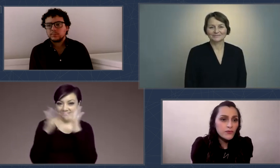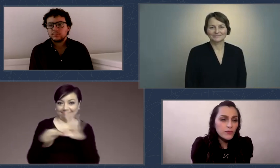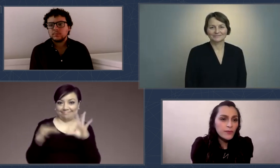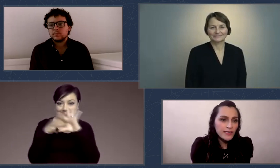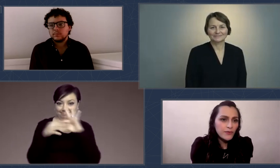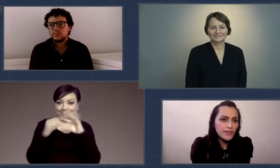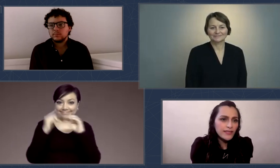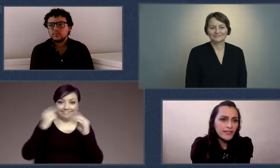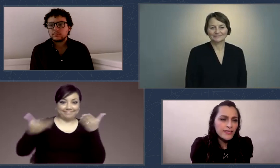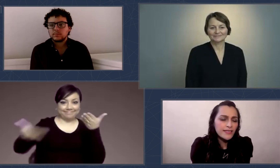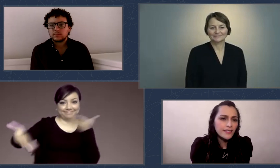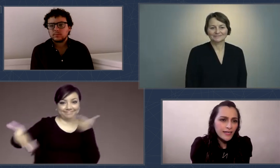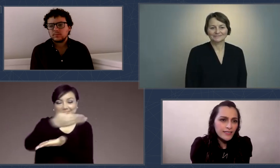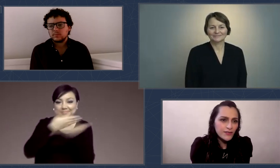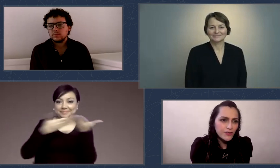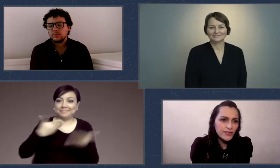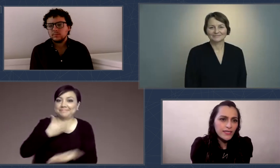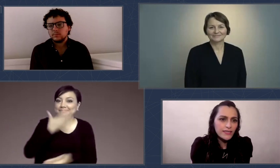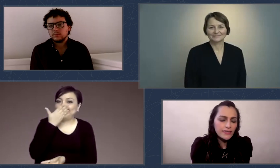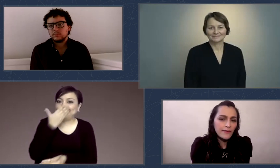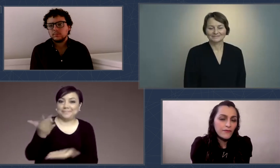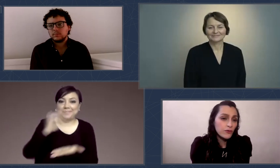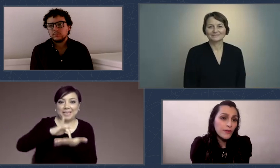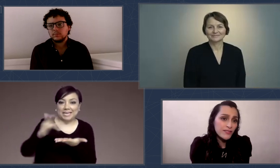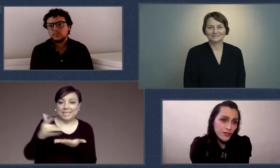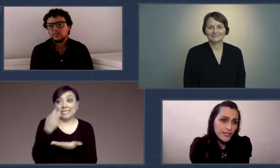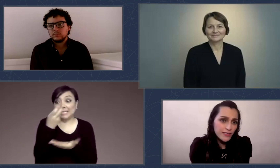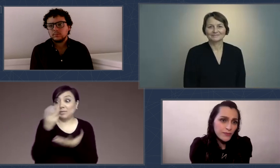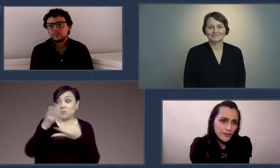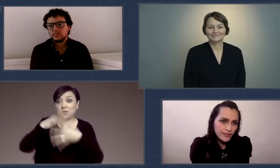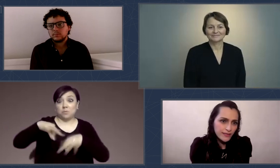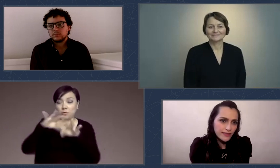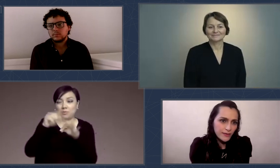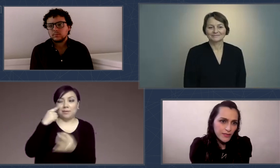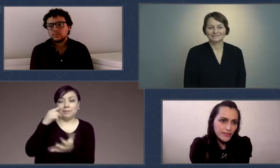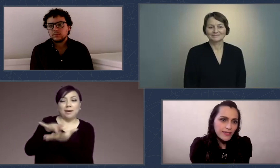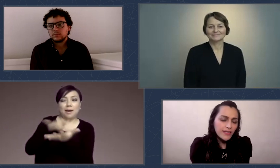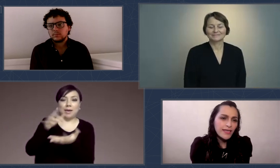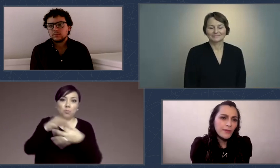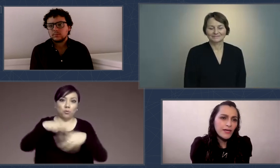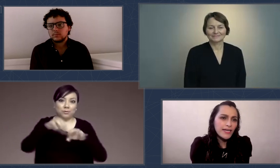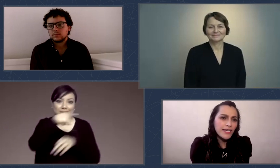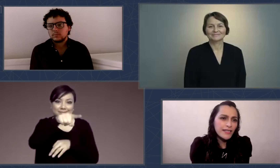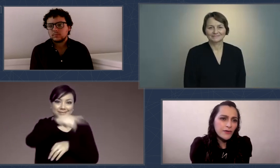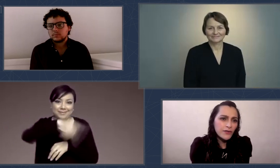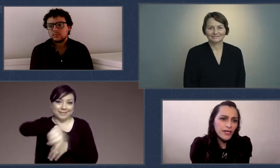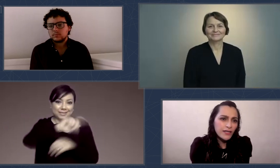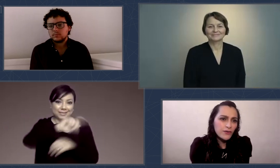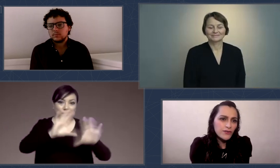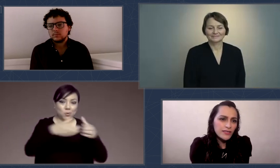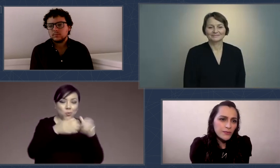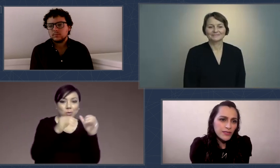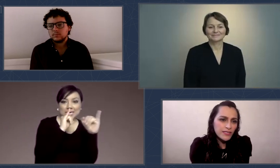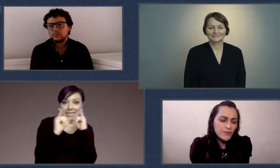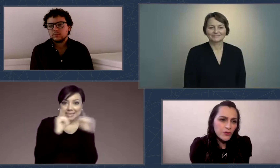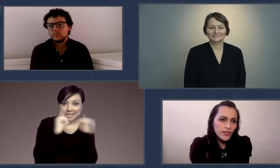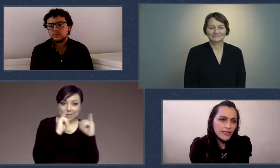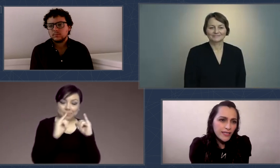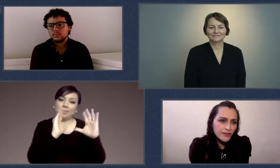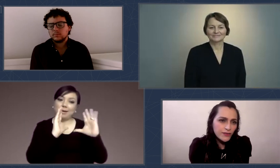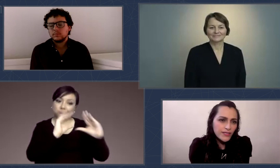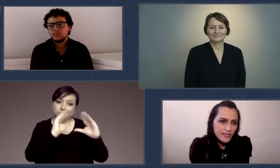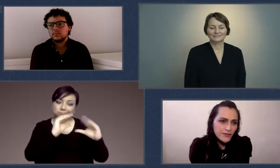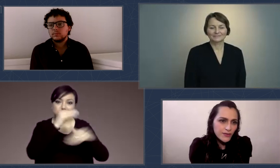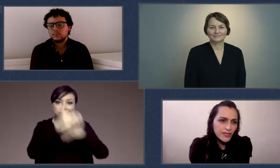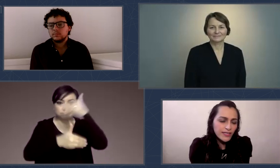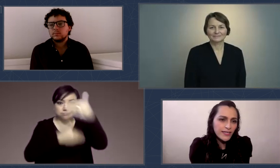parece que es sumamente importante rescatar esto, ¿no? Que la formación es importante también. la manera de regular a algunos intérpretes, por lo que